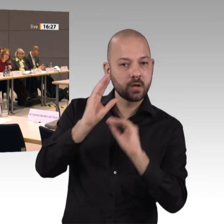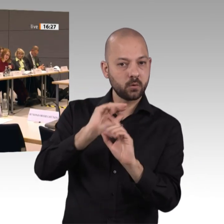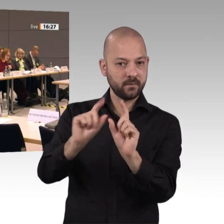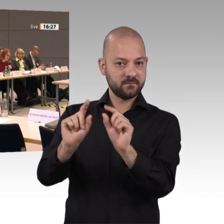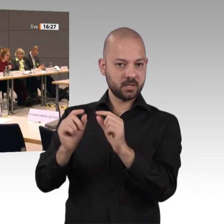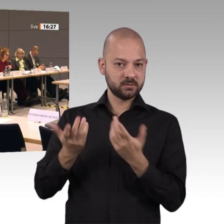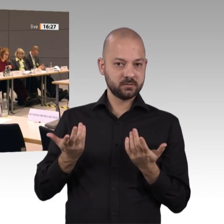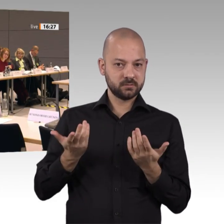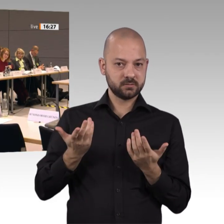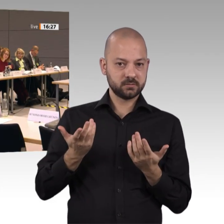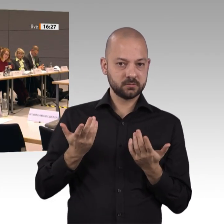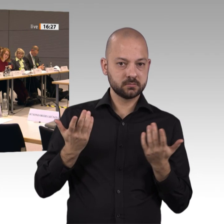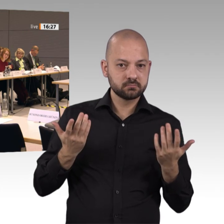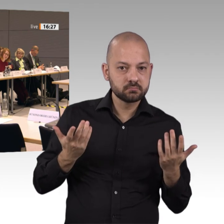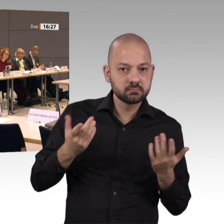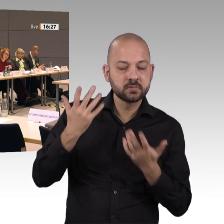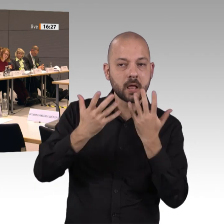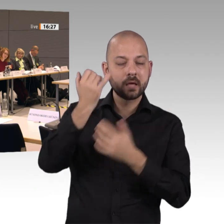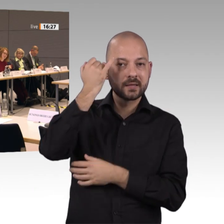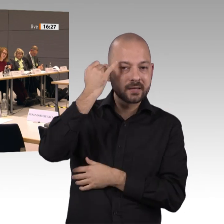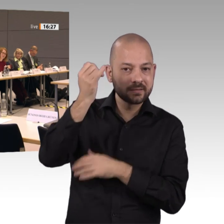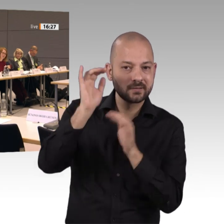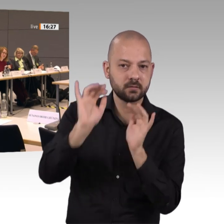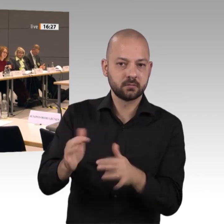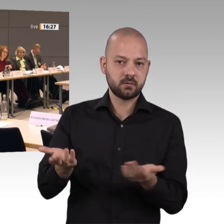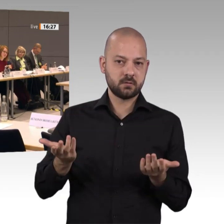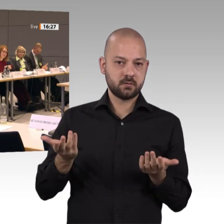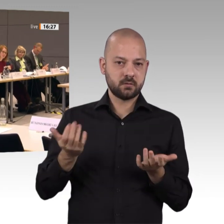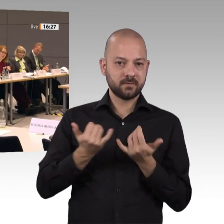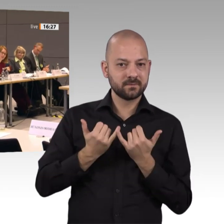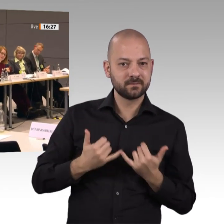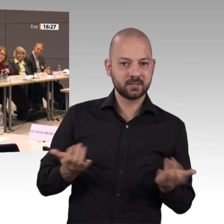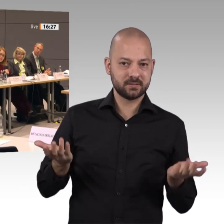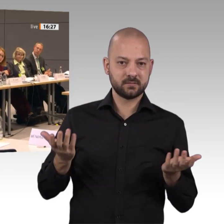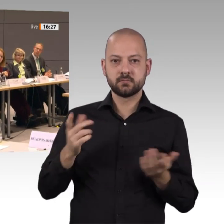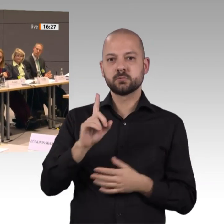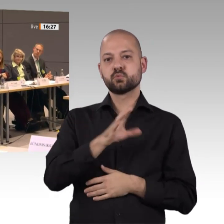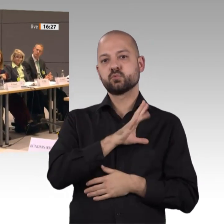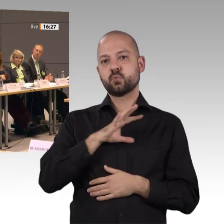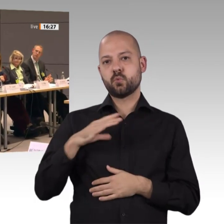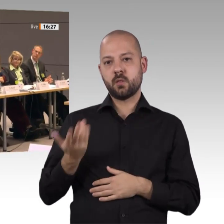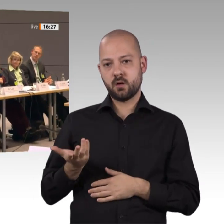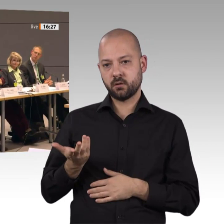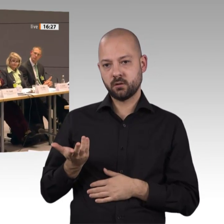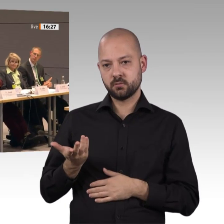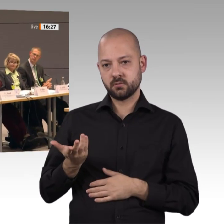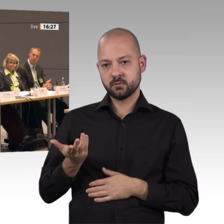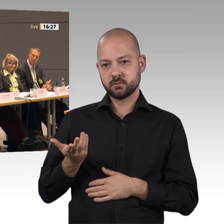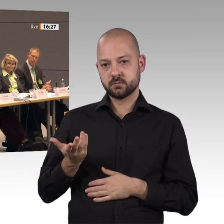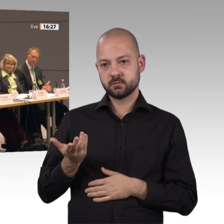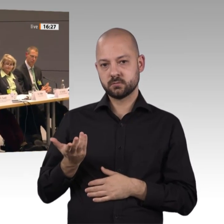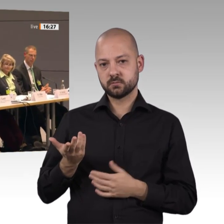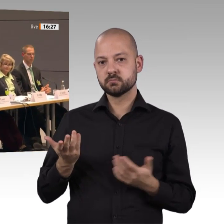Antwort. Also wir arbeiten gerade daran, zum Beispiel hier in Berlin in verschiedenen Fachbeiräten, diese Prozesse